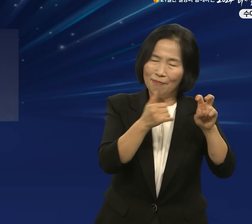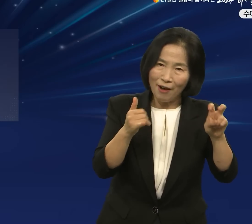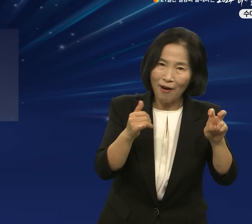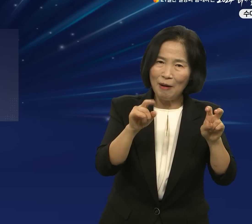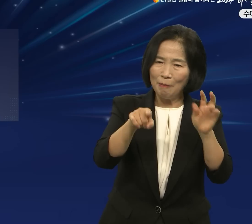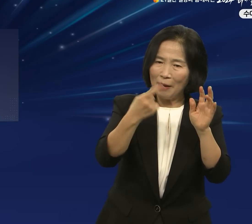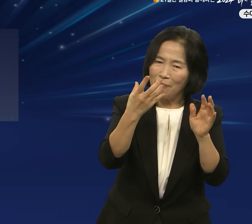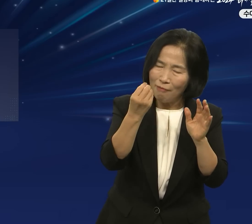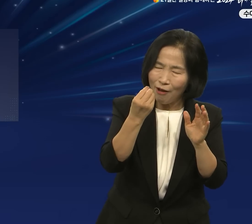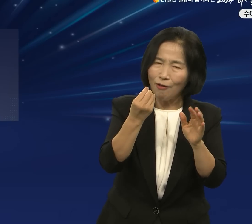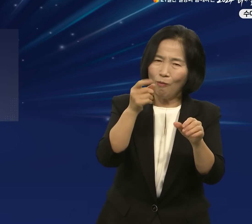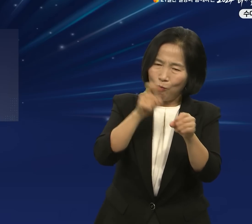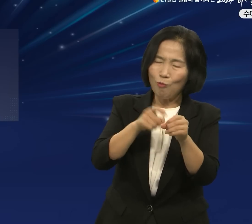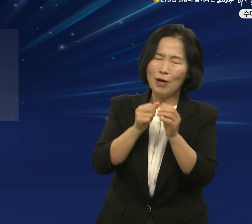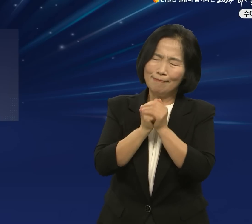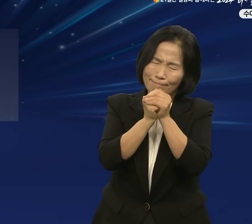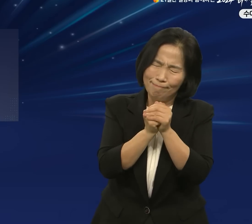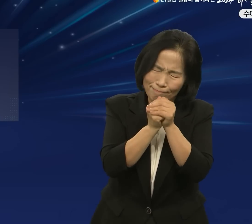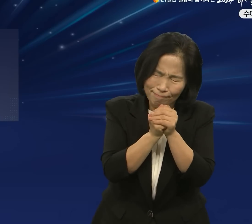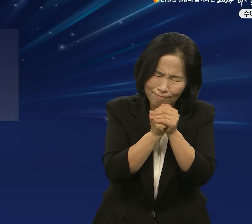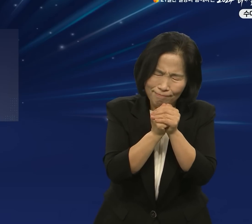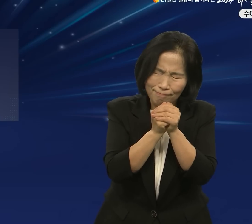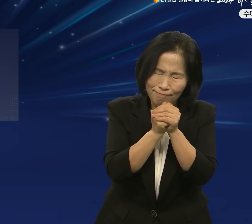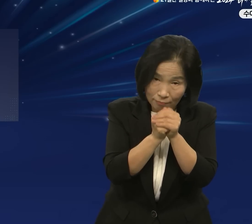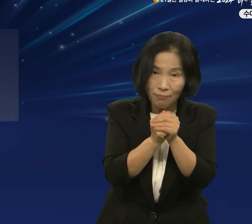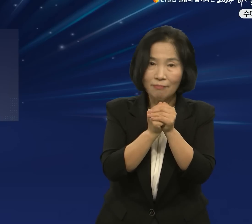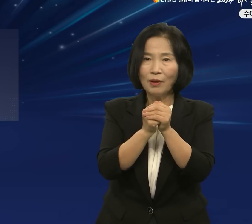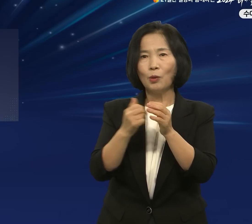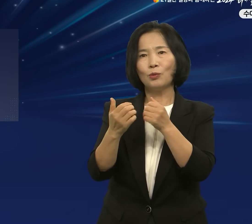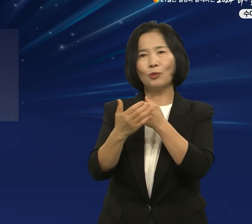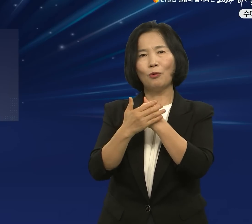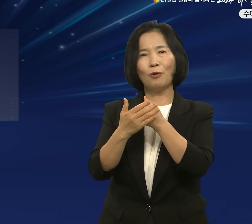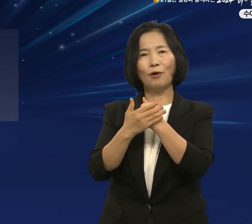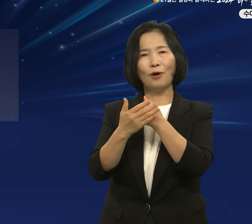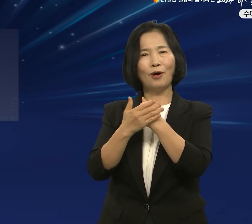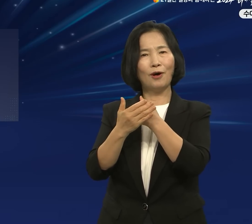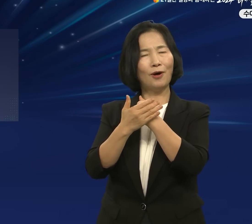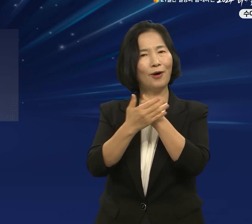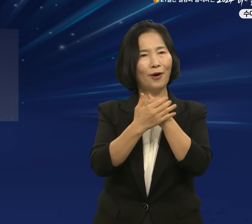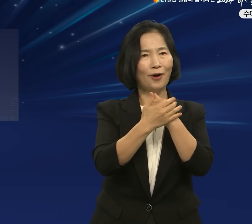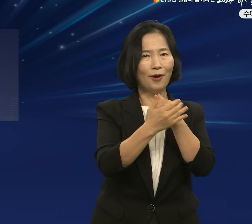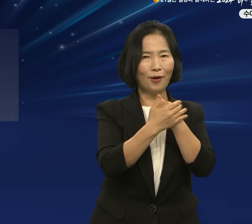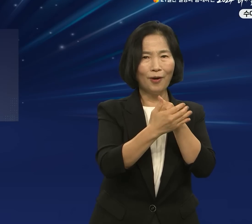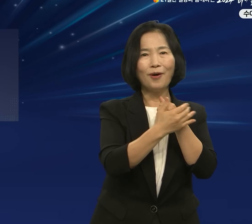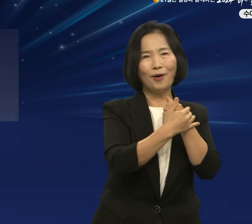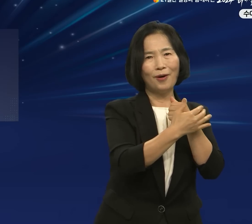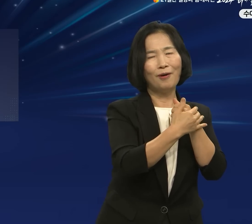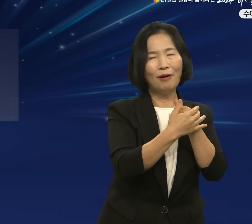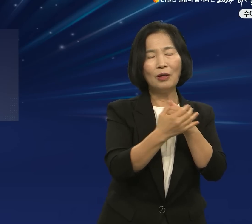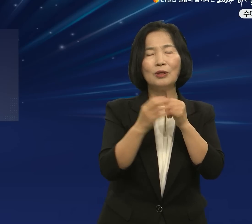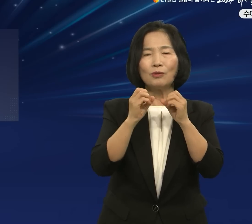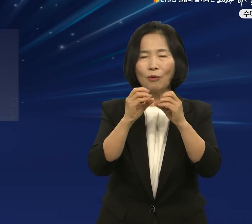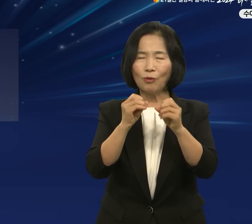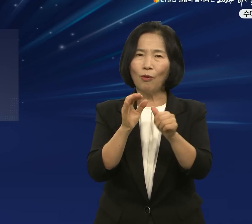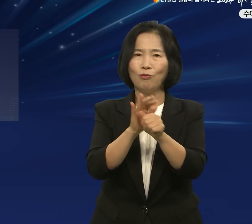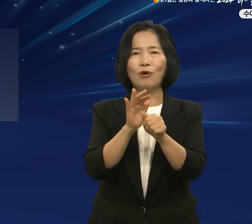않고 일명씩도 없는데 선교비를 보내주시는 분, 선교 후원 성도님이 계셔서